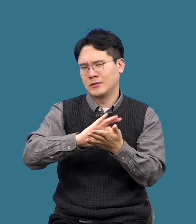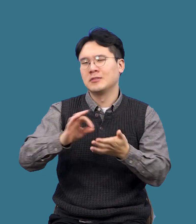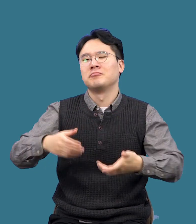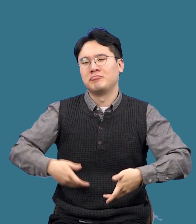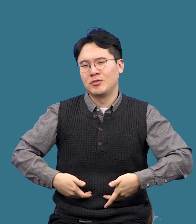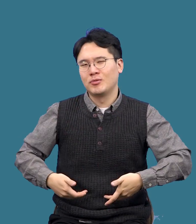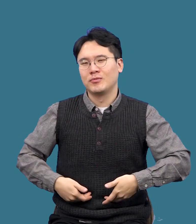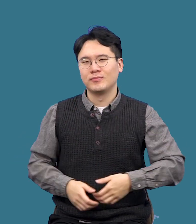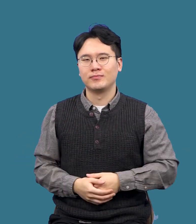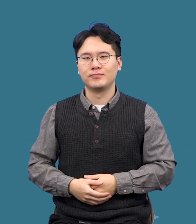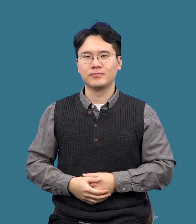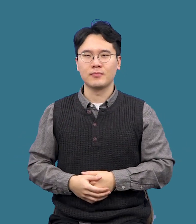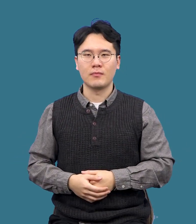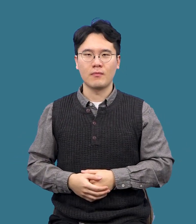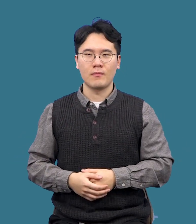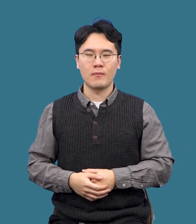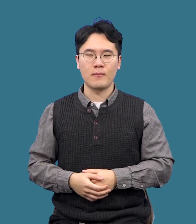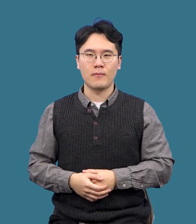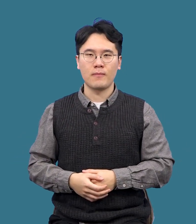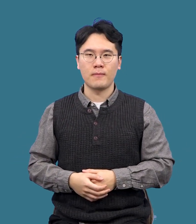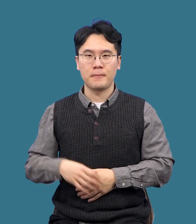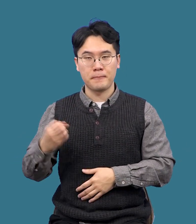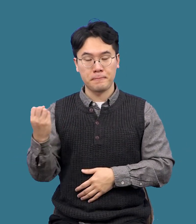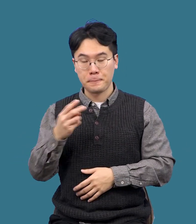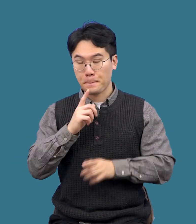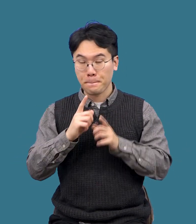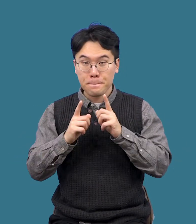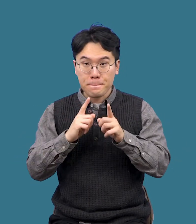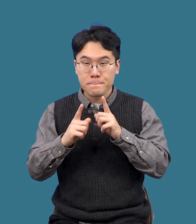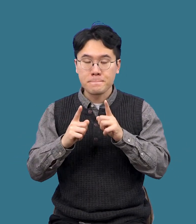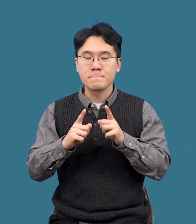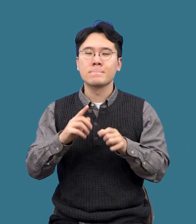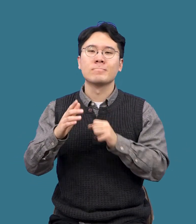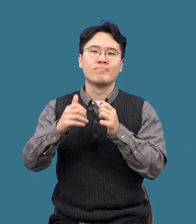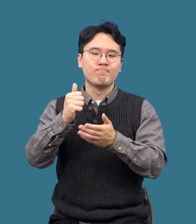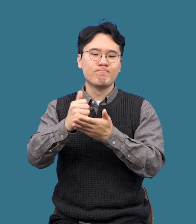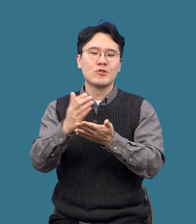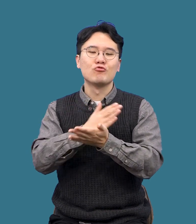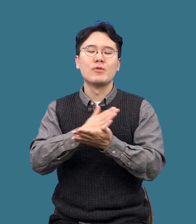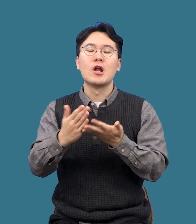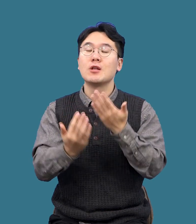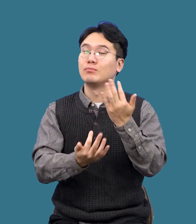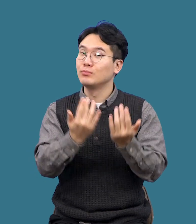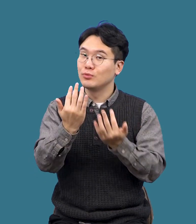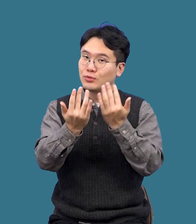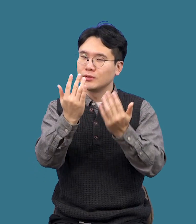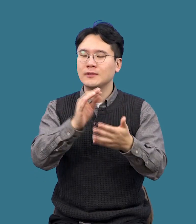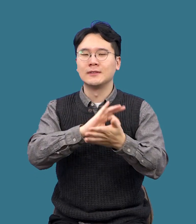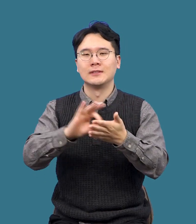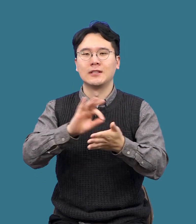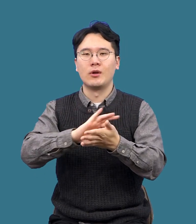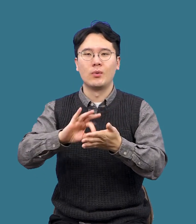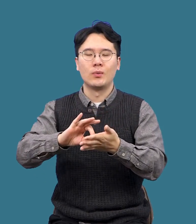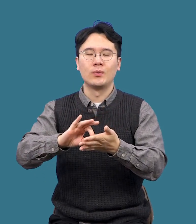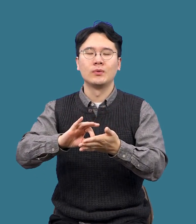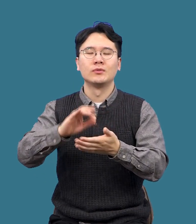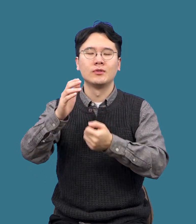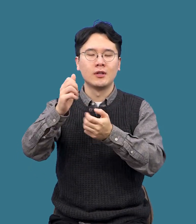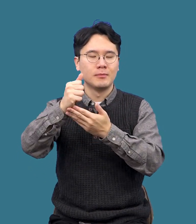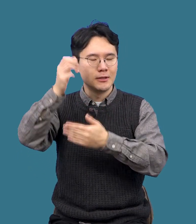것입니다. 다시 말하면 하나님이 구별하신 불을 사용하실 것을 기대하신